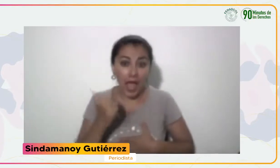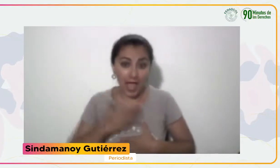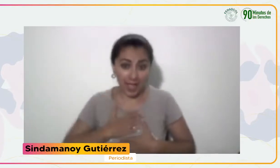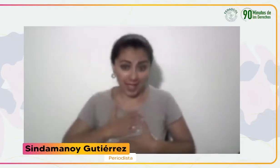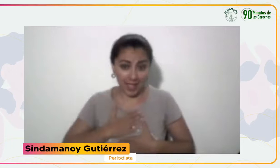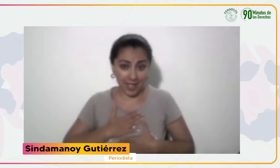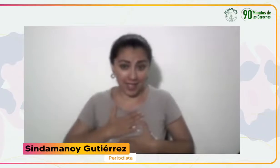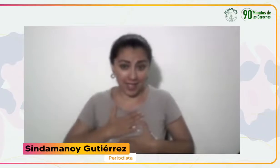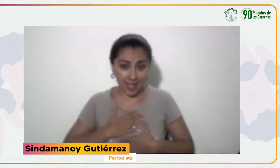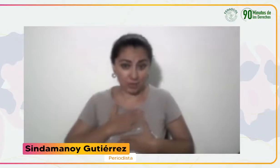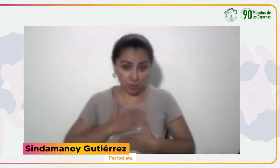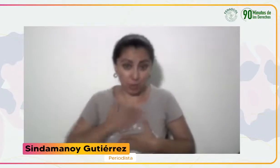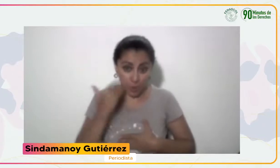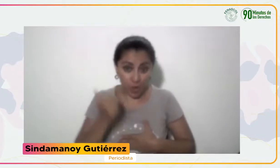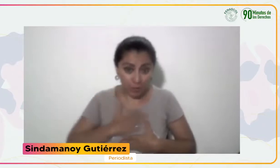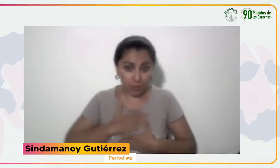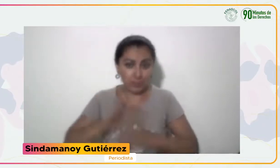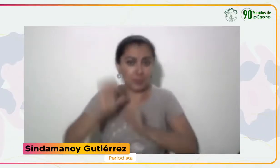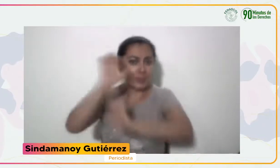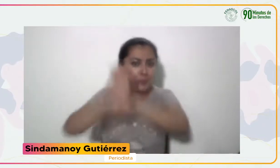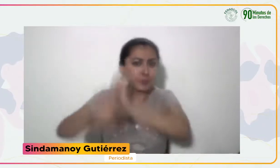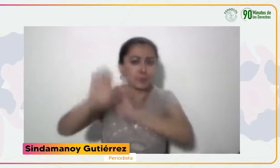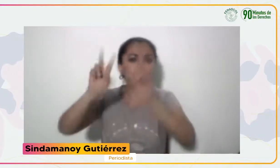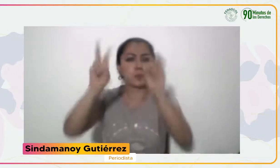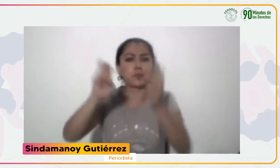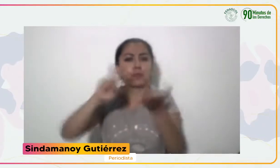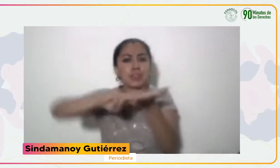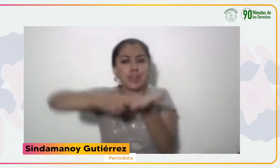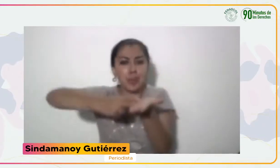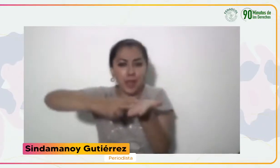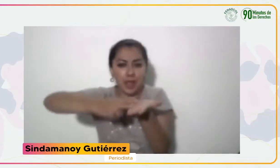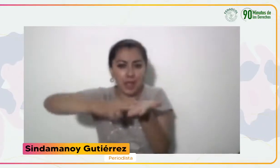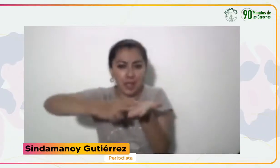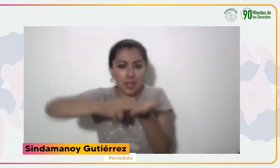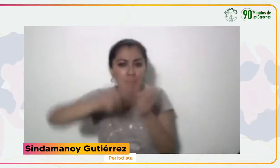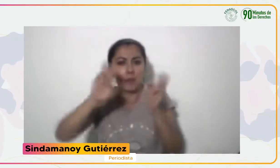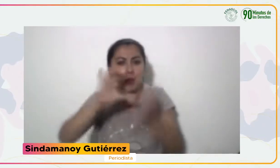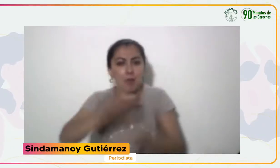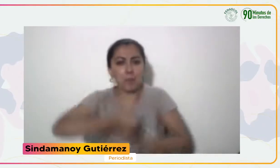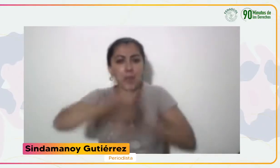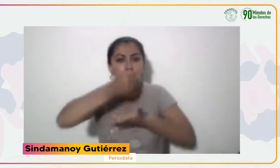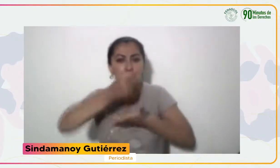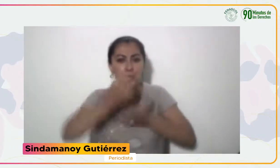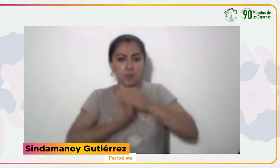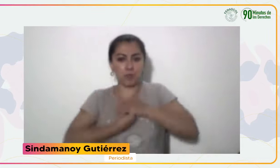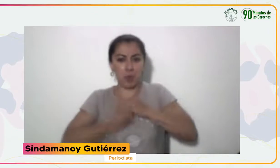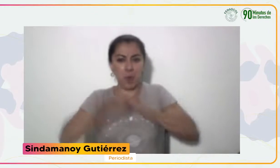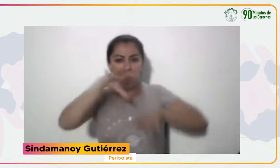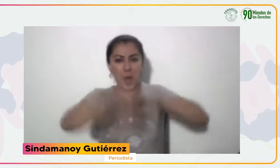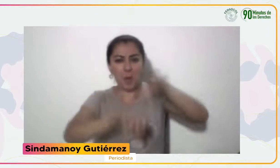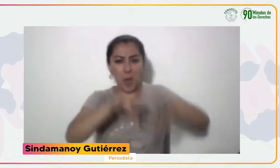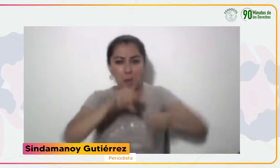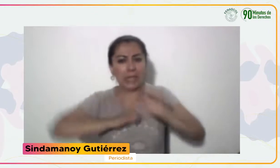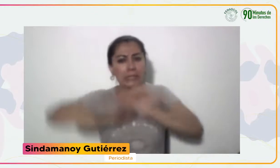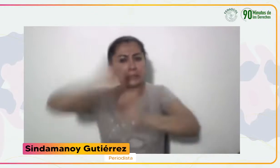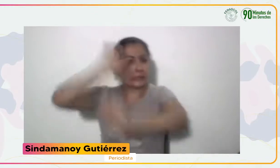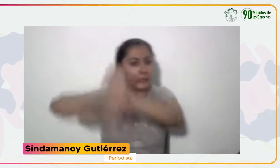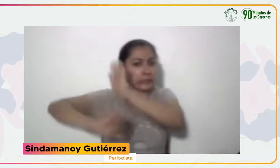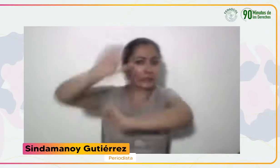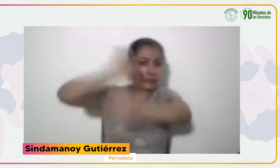la defensa de las mujeres como yo, en cuanto al servicio de interpretación, ¿cierto? Y tal vez de